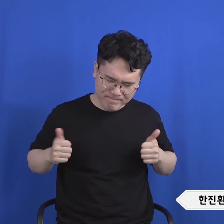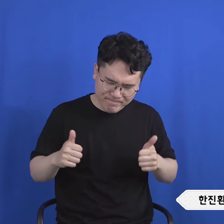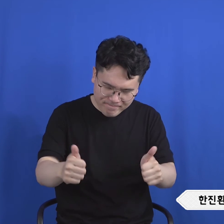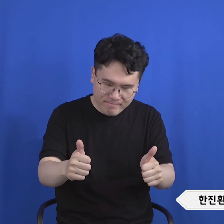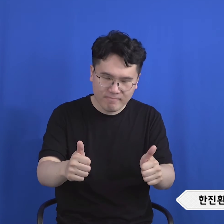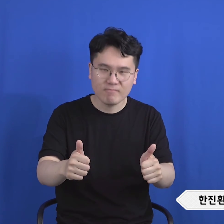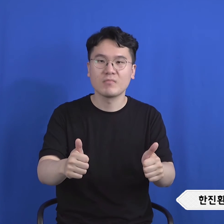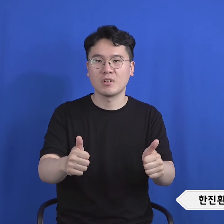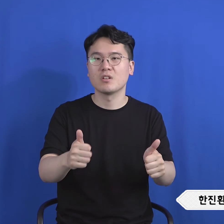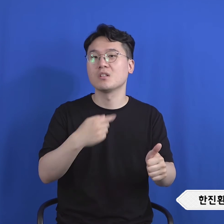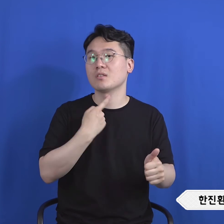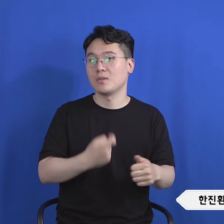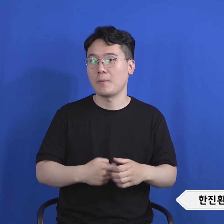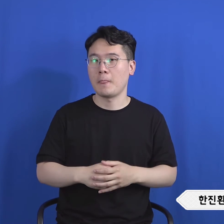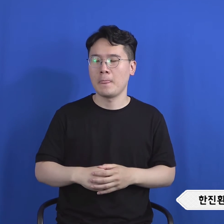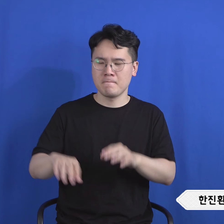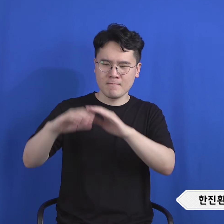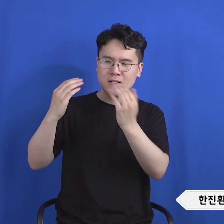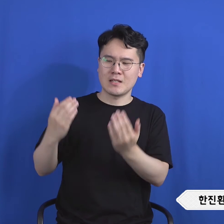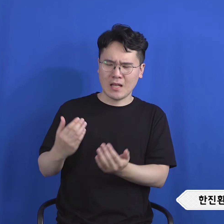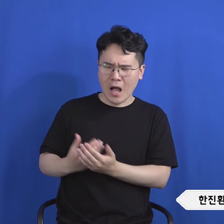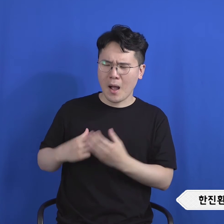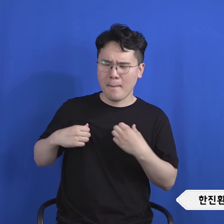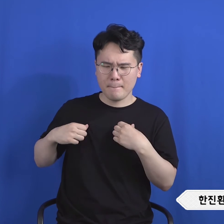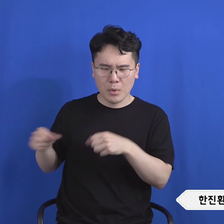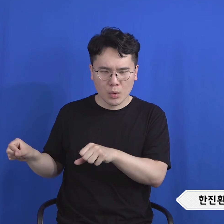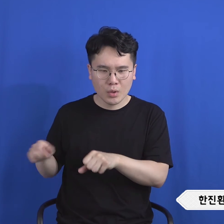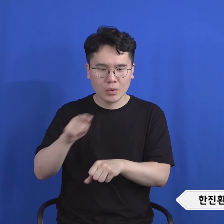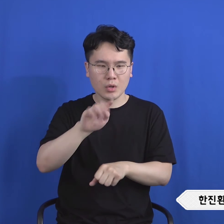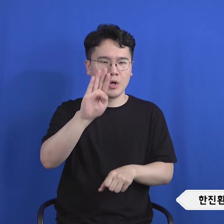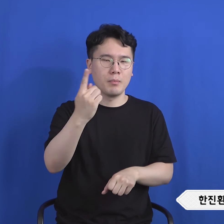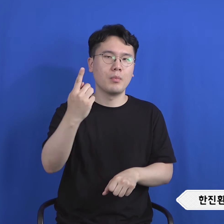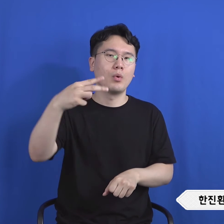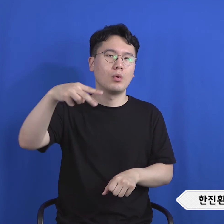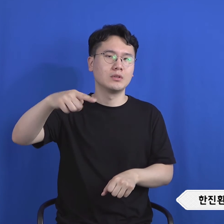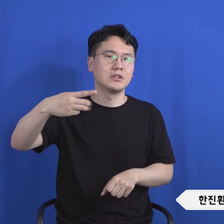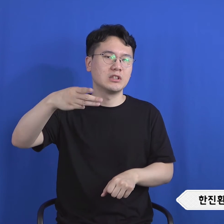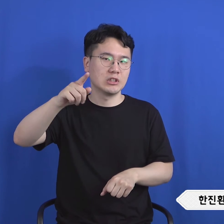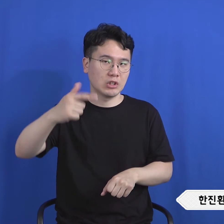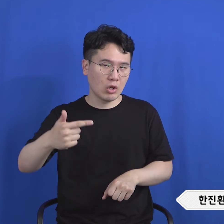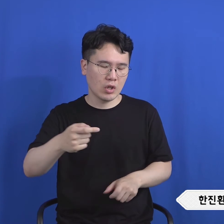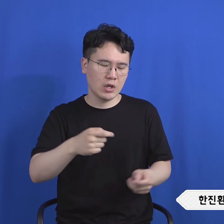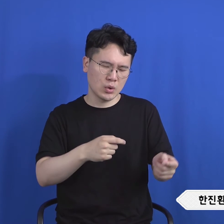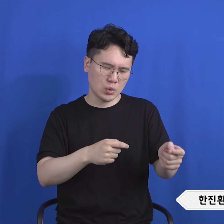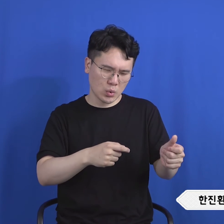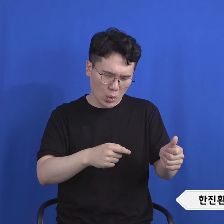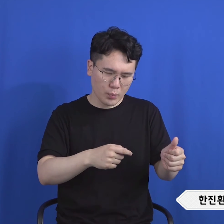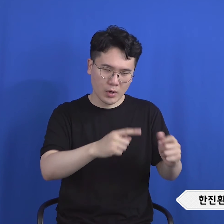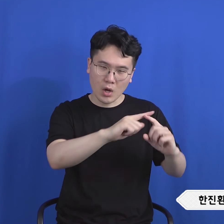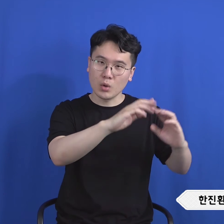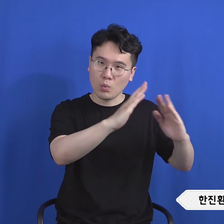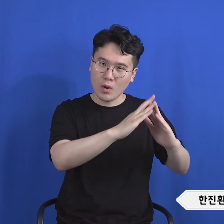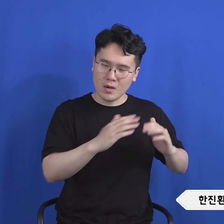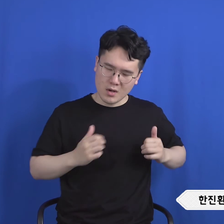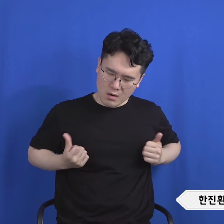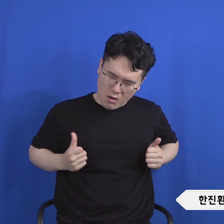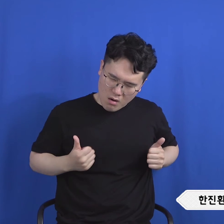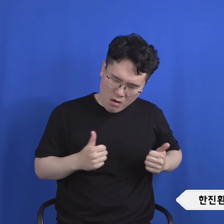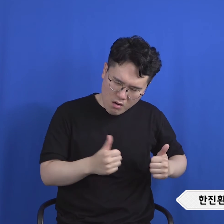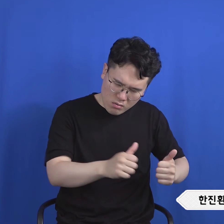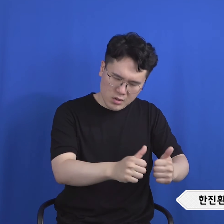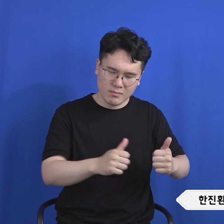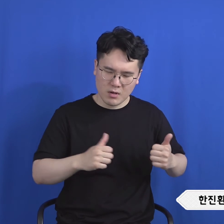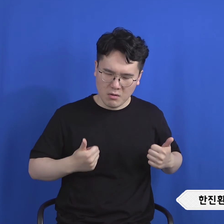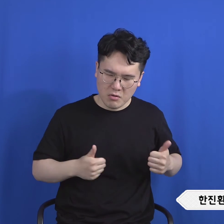다 포기하고 그 보스턴 근교의 조그마한 한인교회에서 고생스럽게 목회를